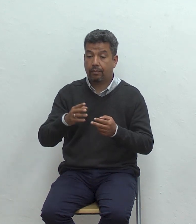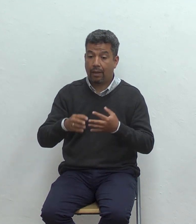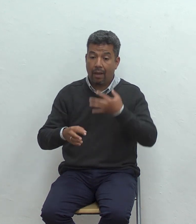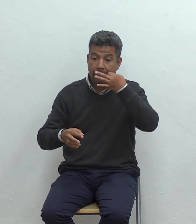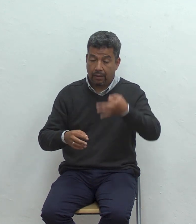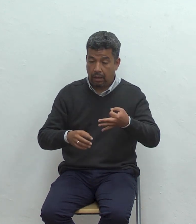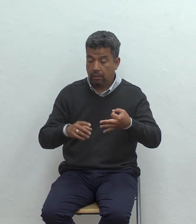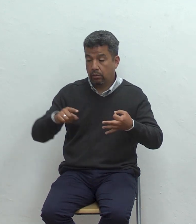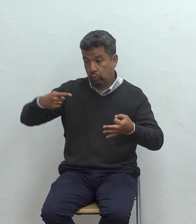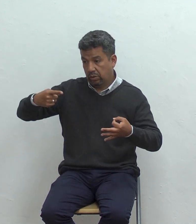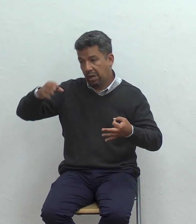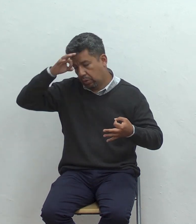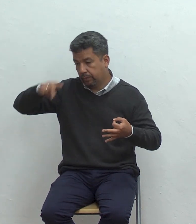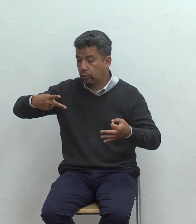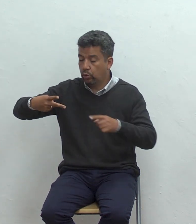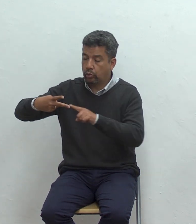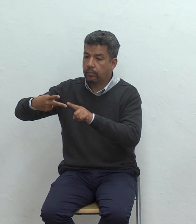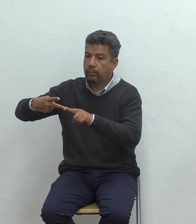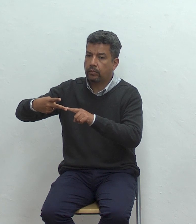una persona puede ser